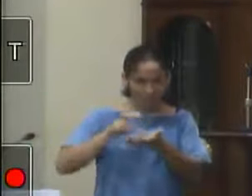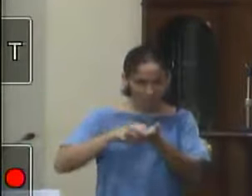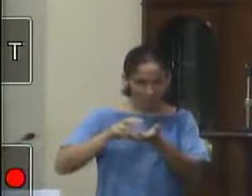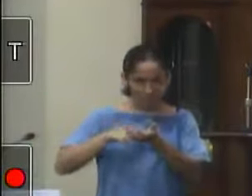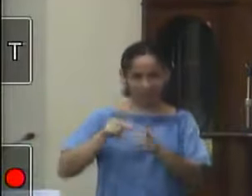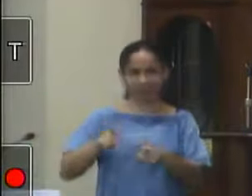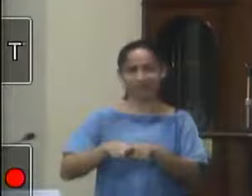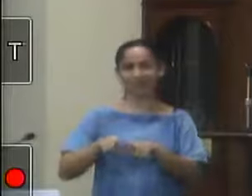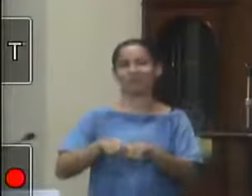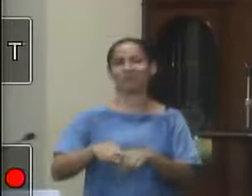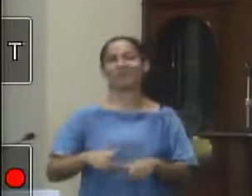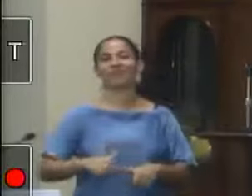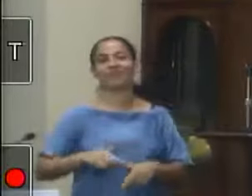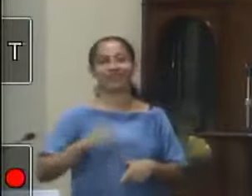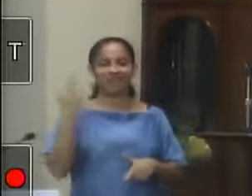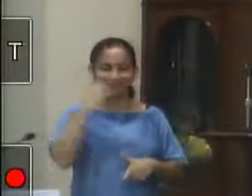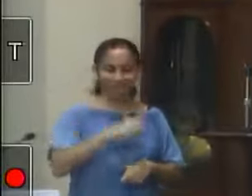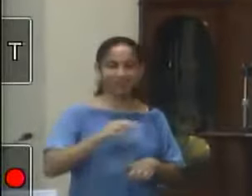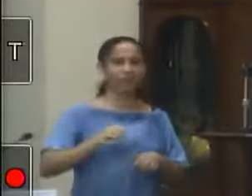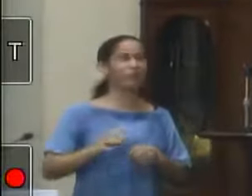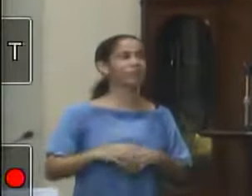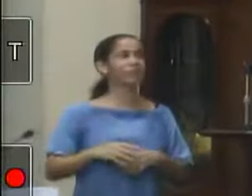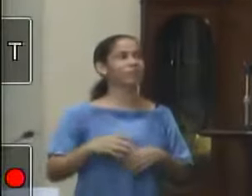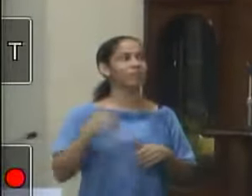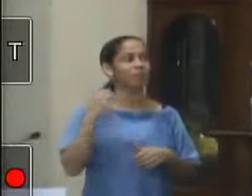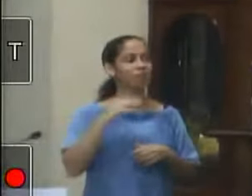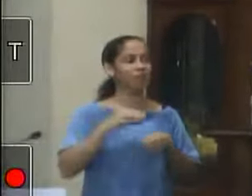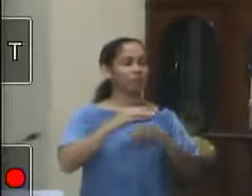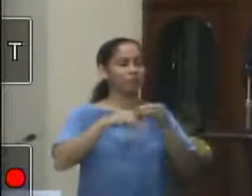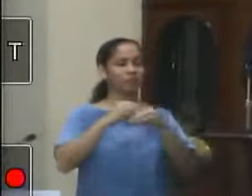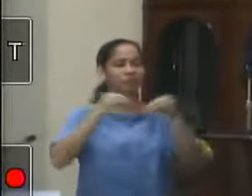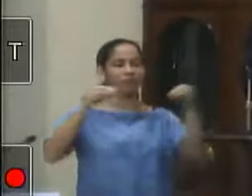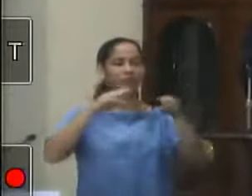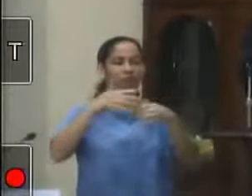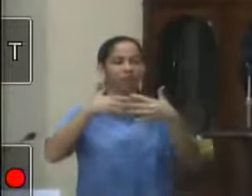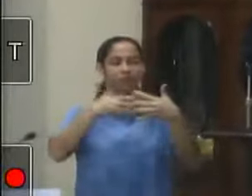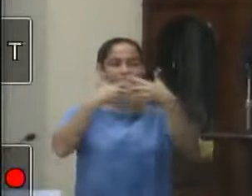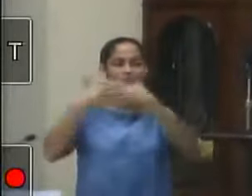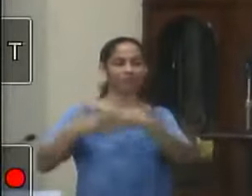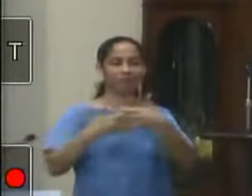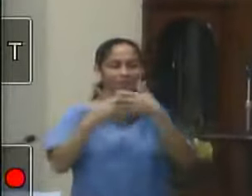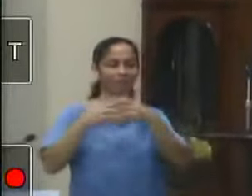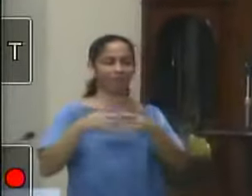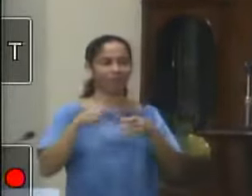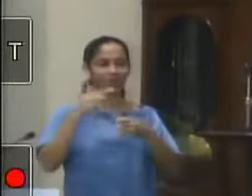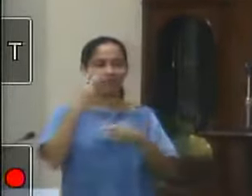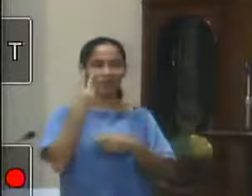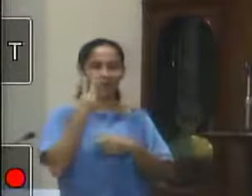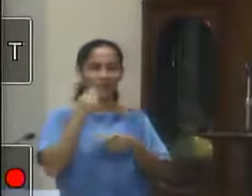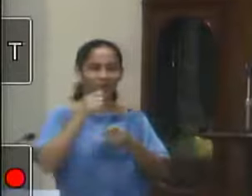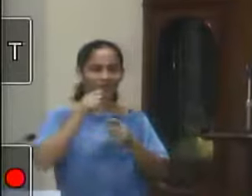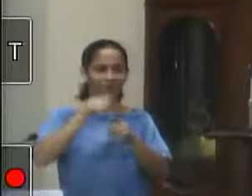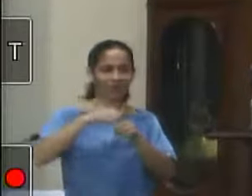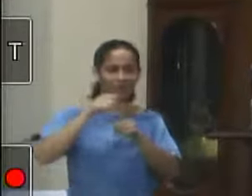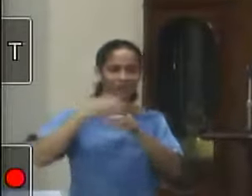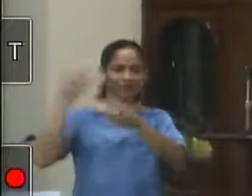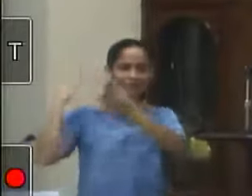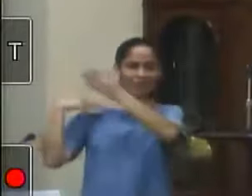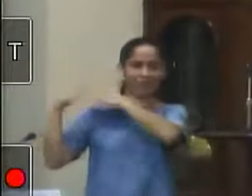dar esse grande passo para um projeto nosso que começou há 2 meses atrás,